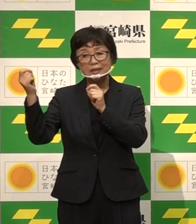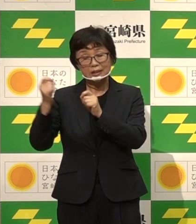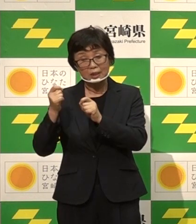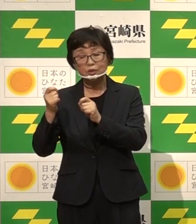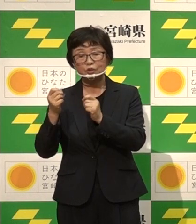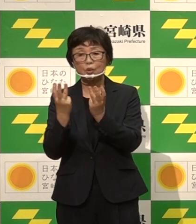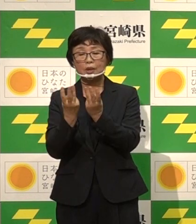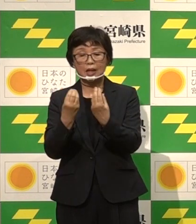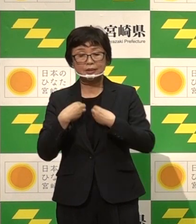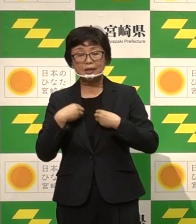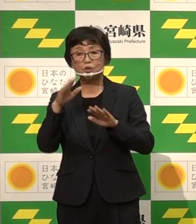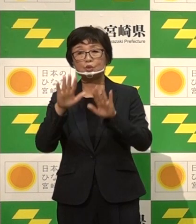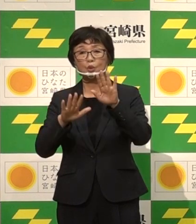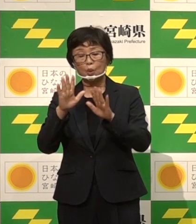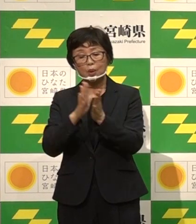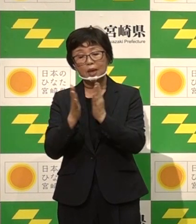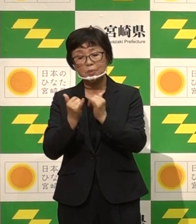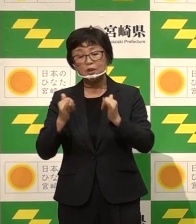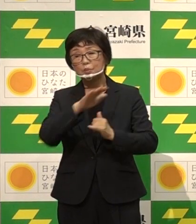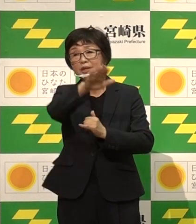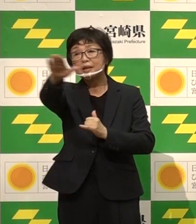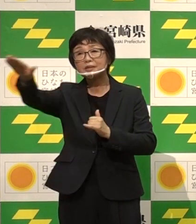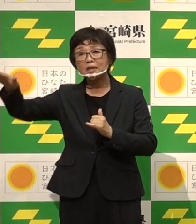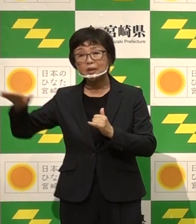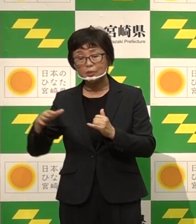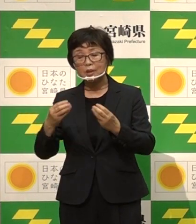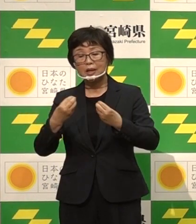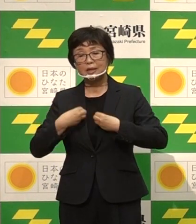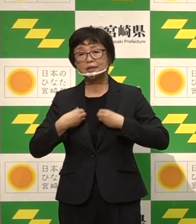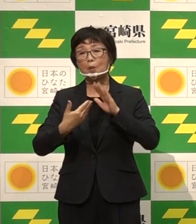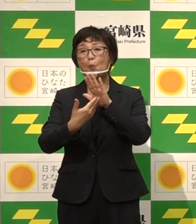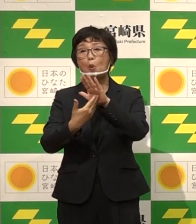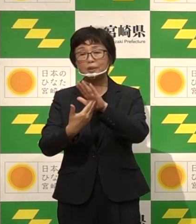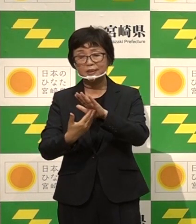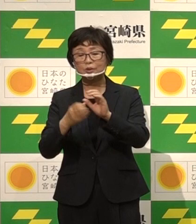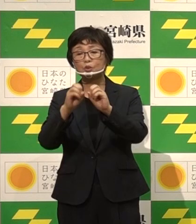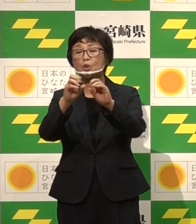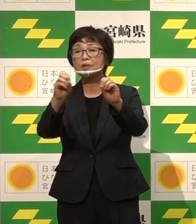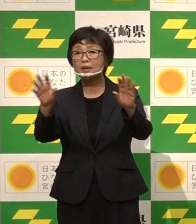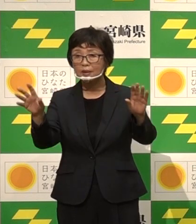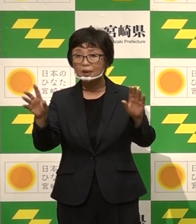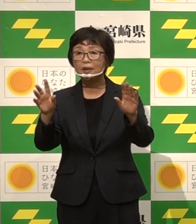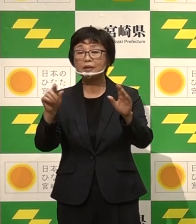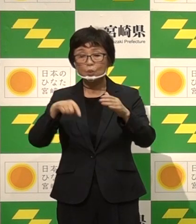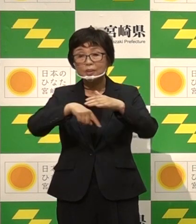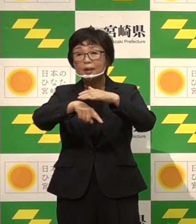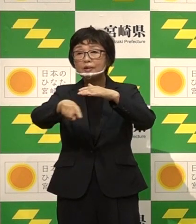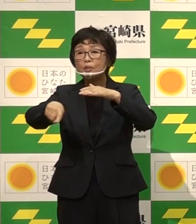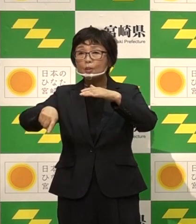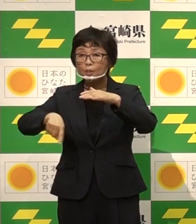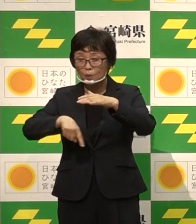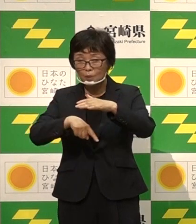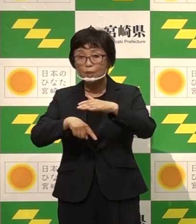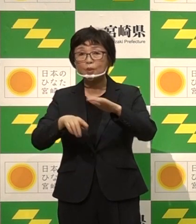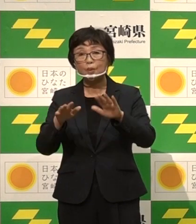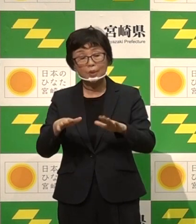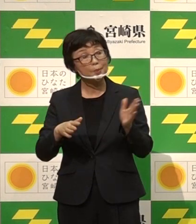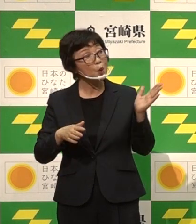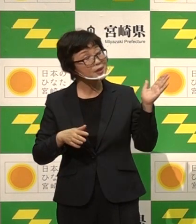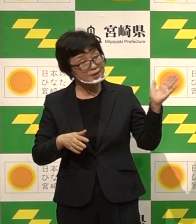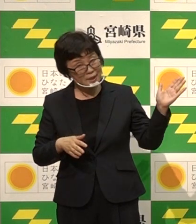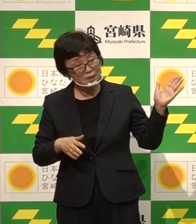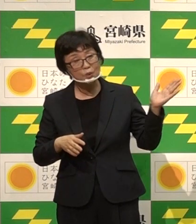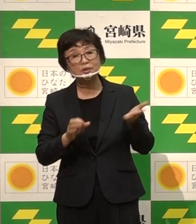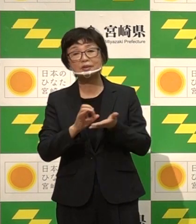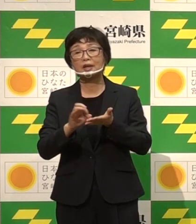状況や県民の皆様への感染防止の呼びかけなど、その内容をですね、このモニターを使い